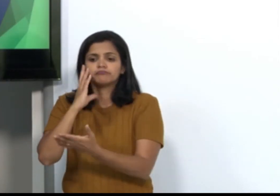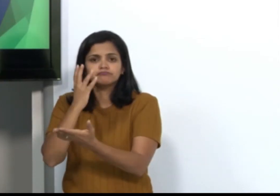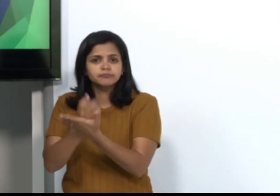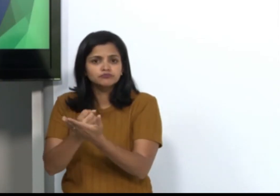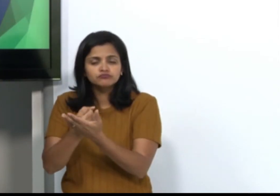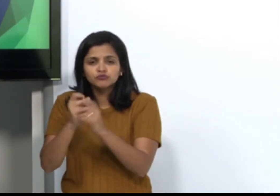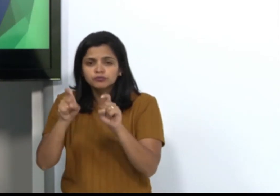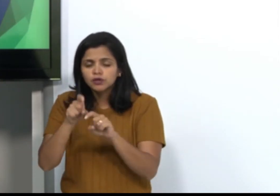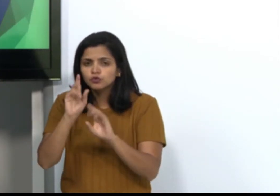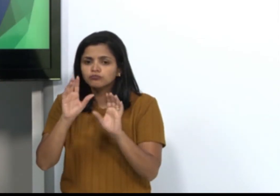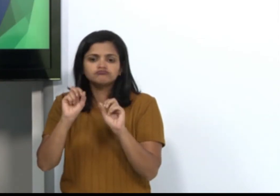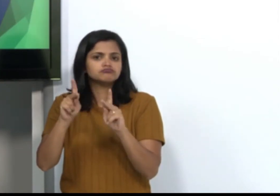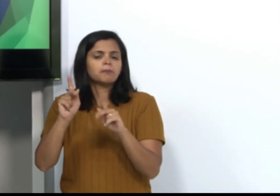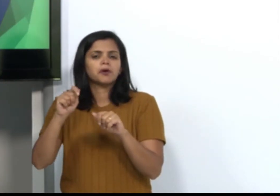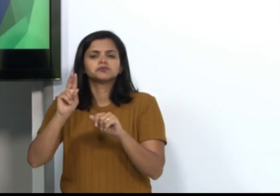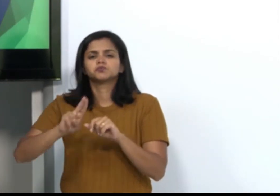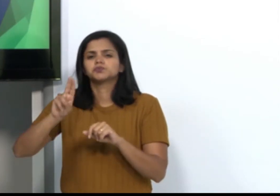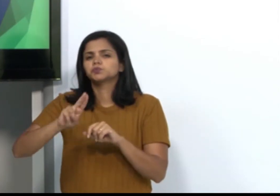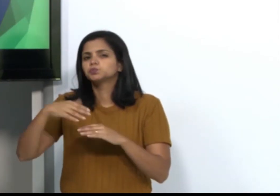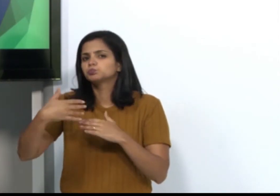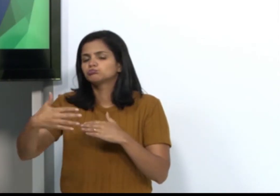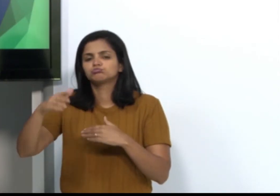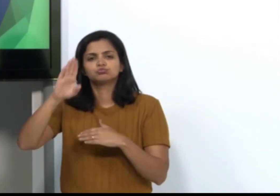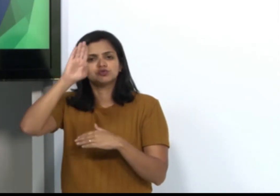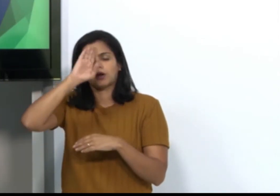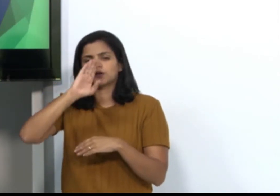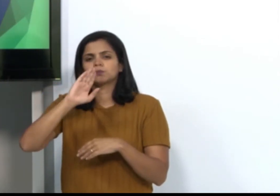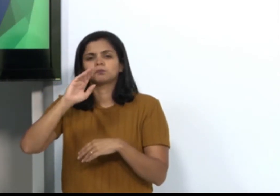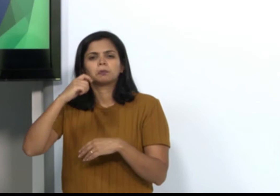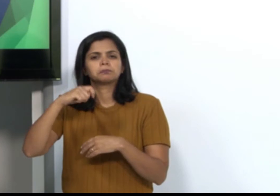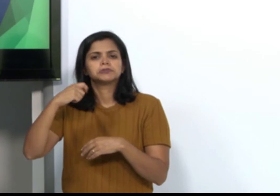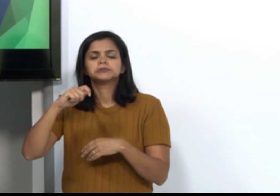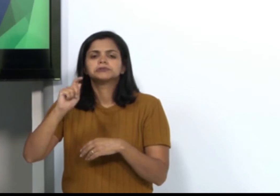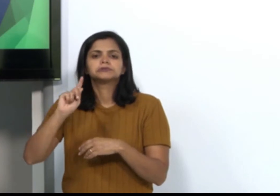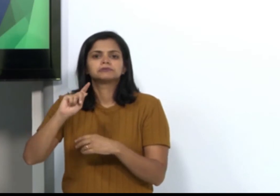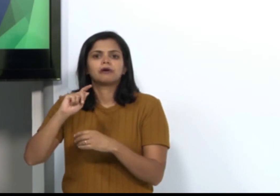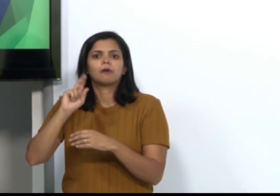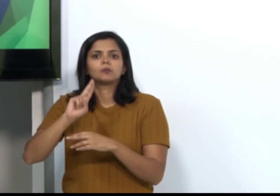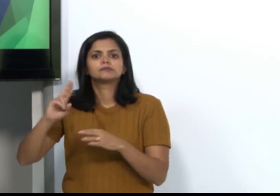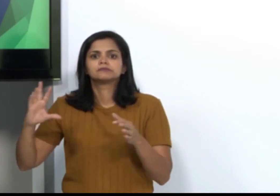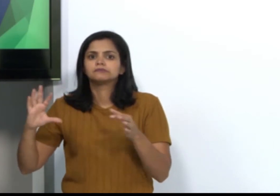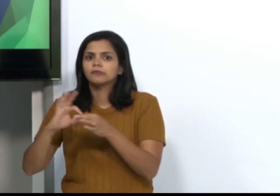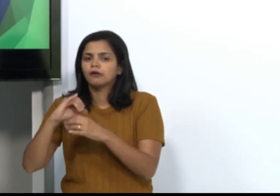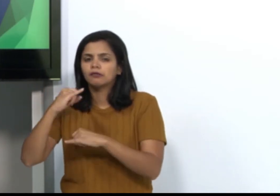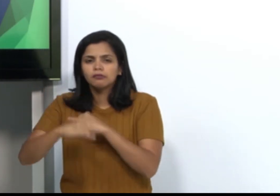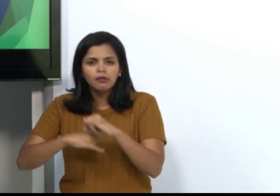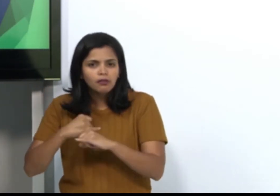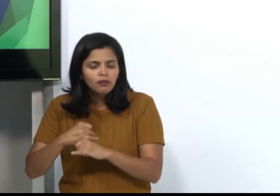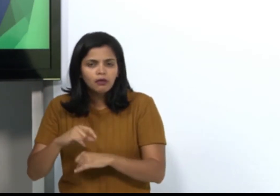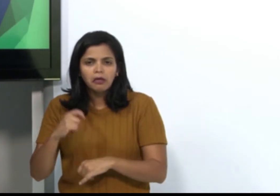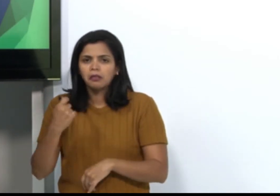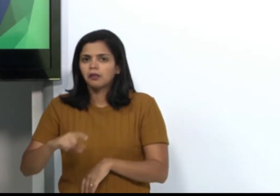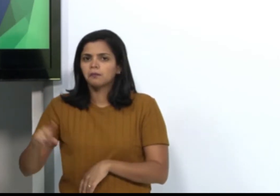o processo de salvamento. O programa é gratuito, pode ser utilizado